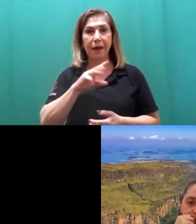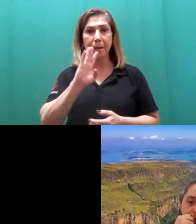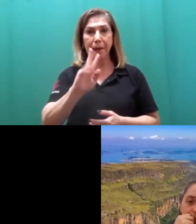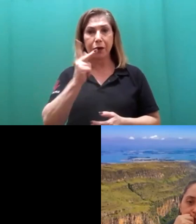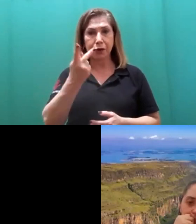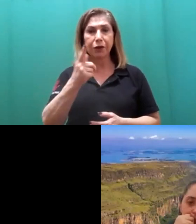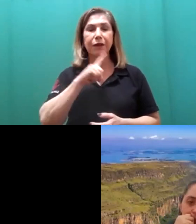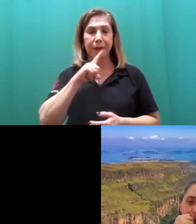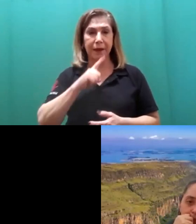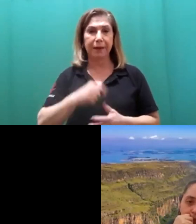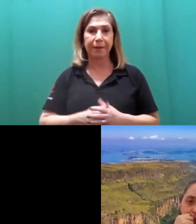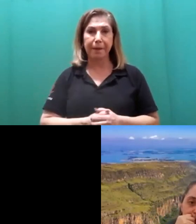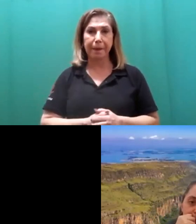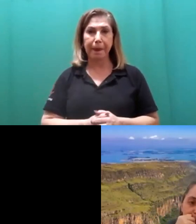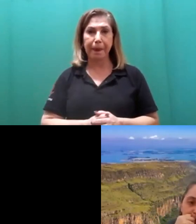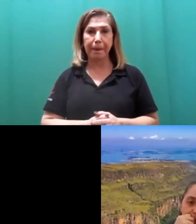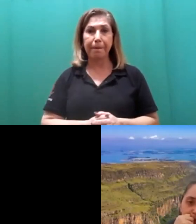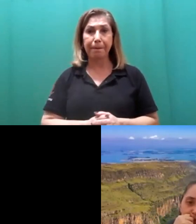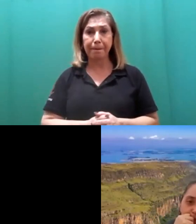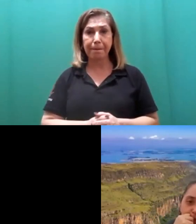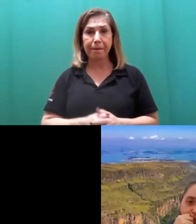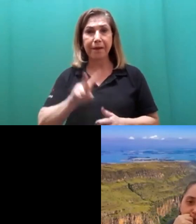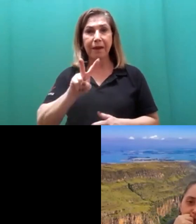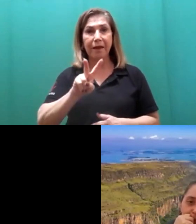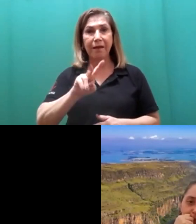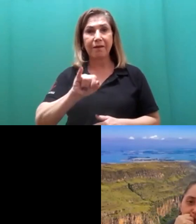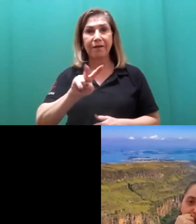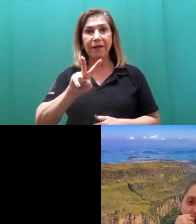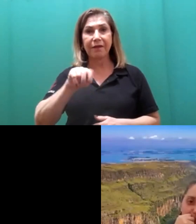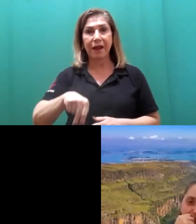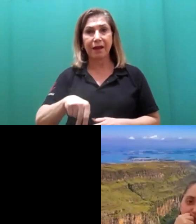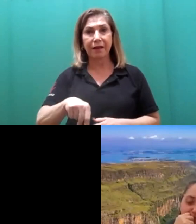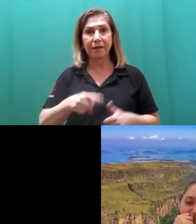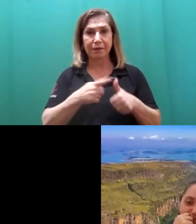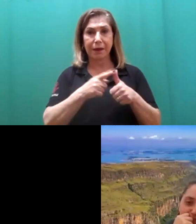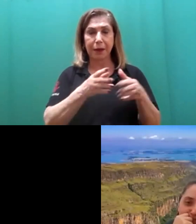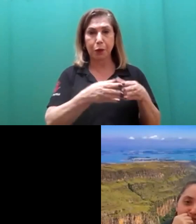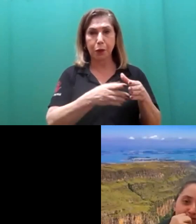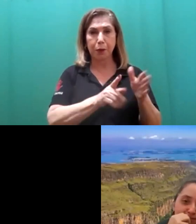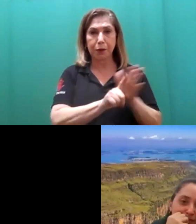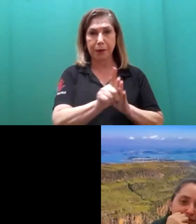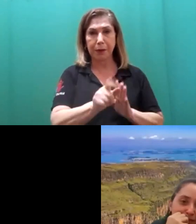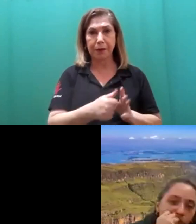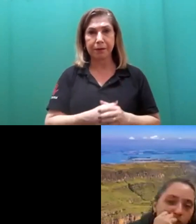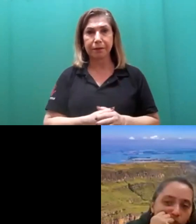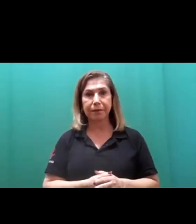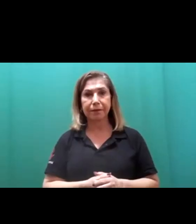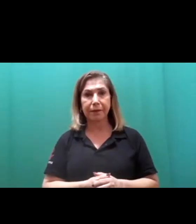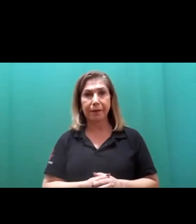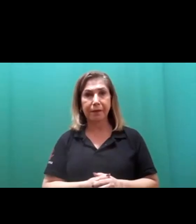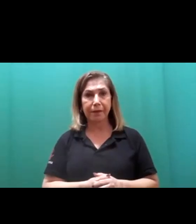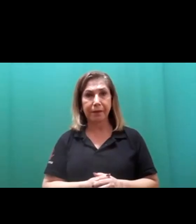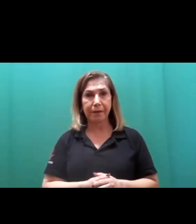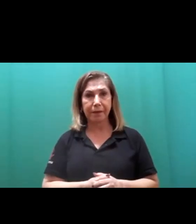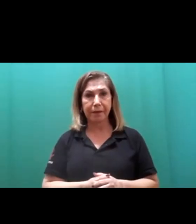também. É, vamos lá, Vivian, para essa primeira rodada. Bom, com relação